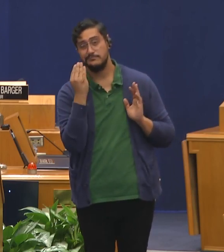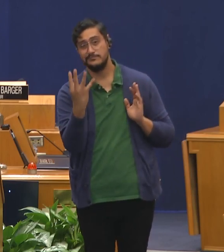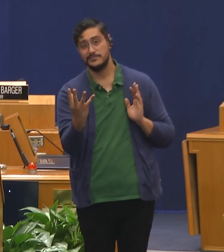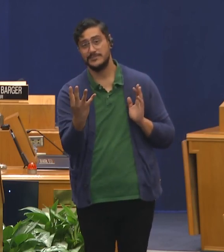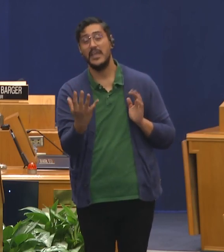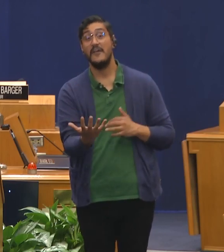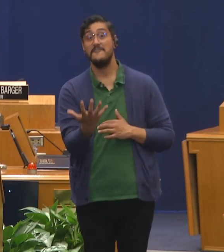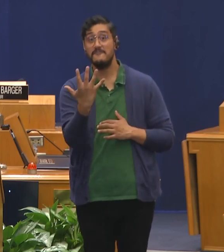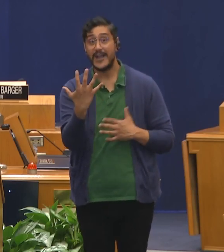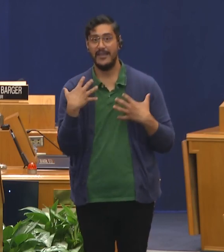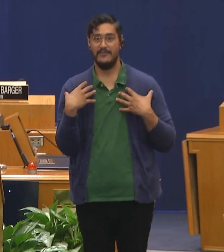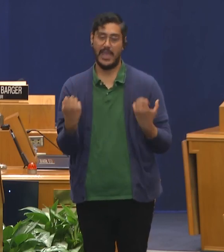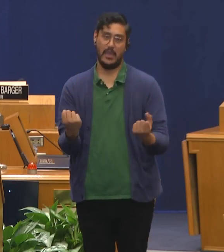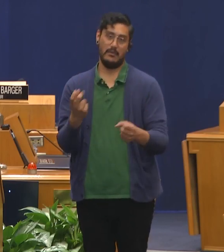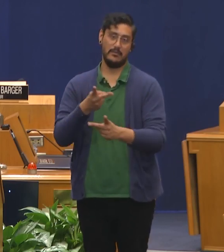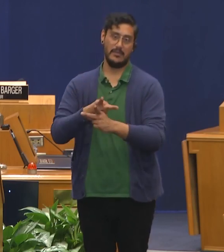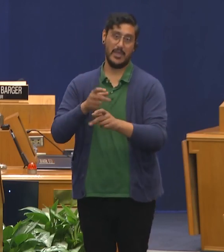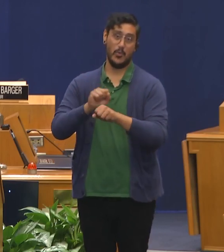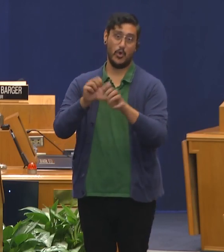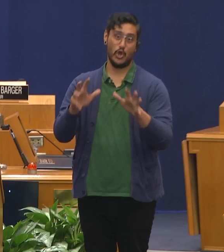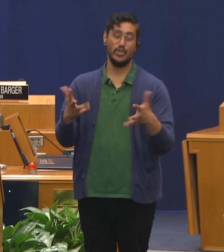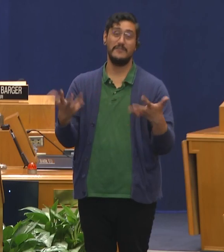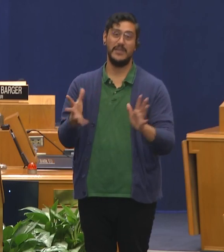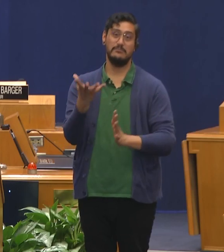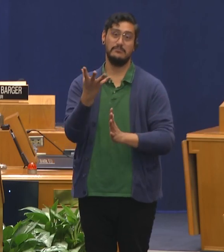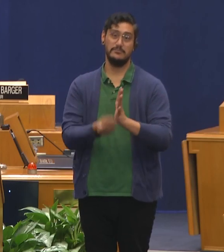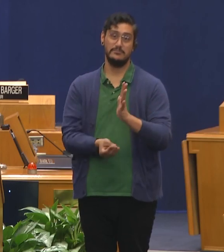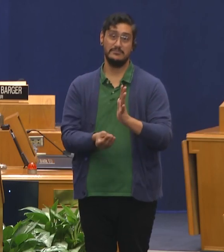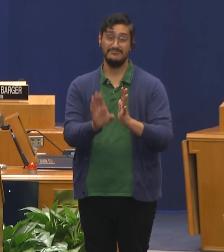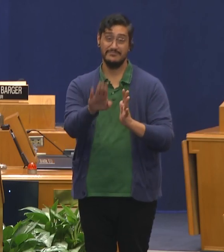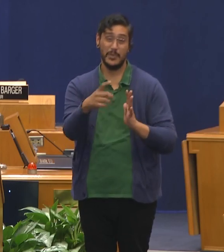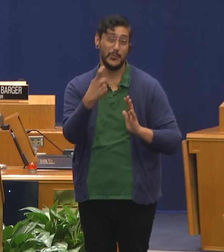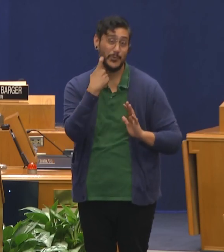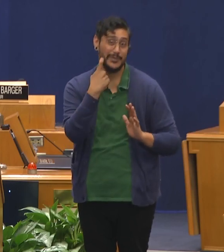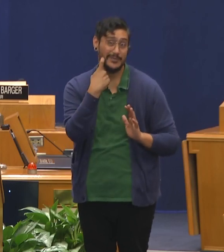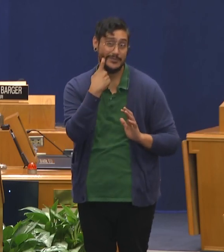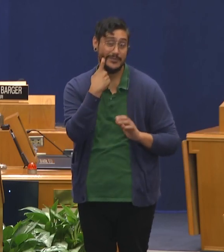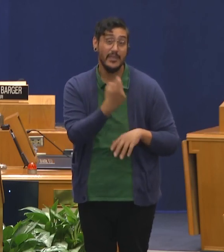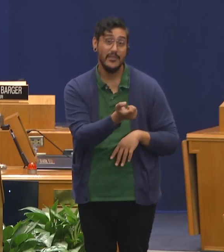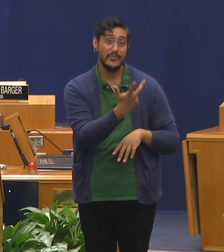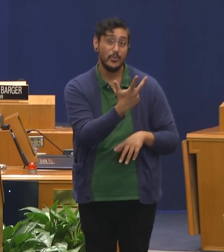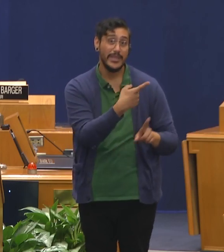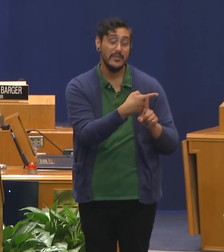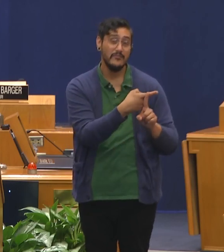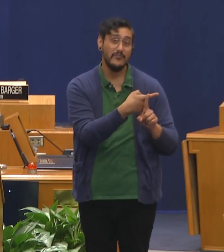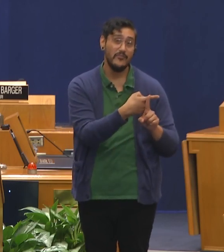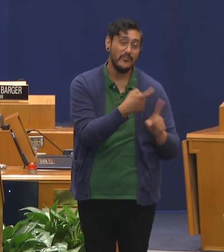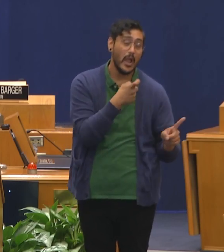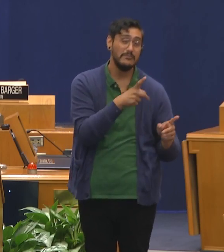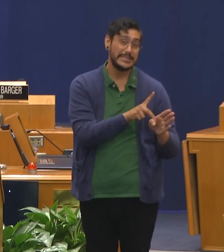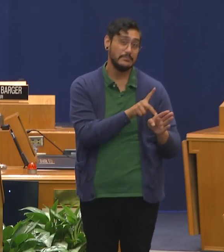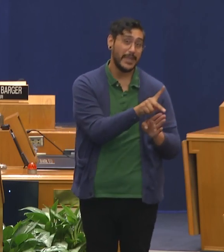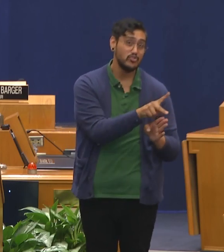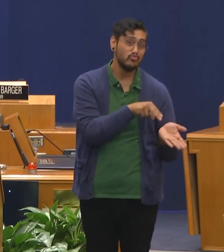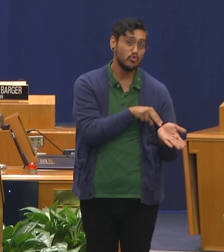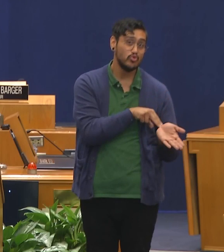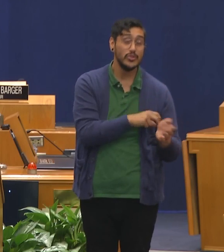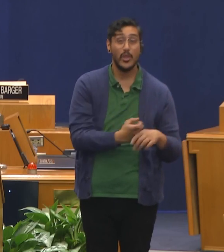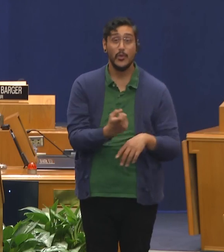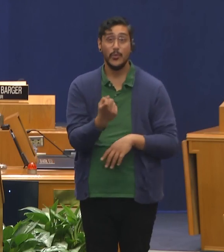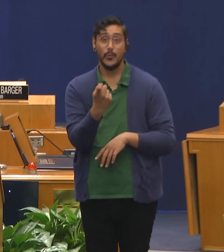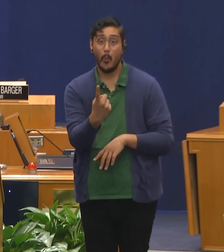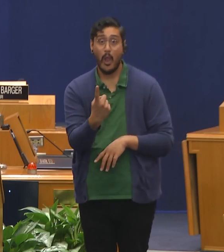5 trabajadores de salud y todos han sido recientes. 3 trabajaron en centros de enfermería especializada, 1